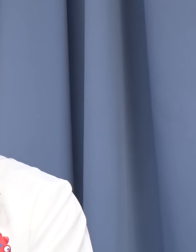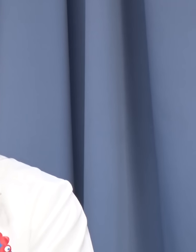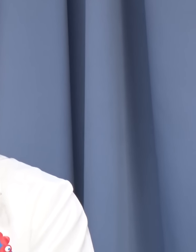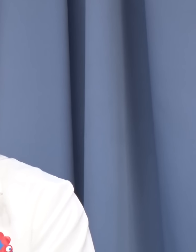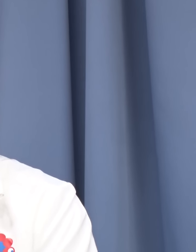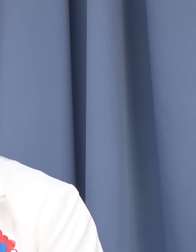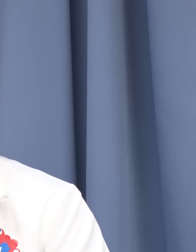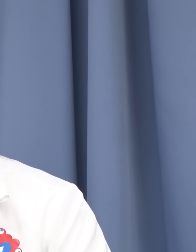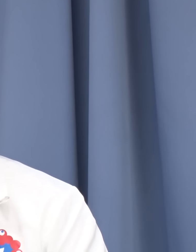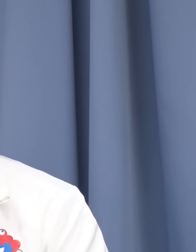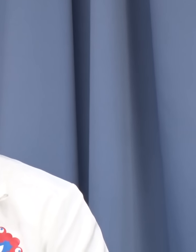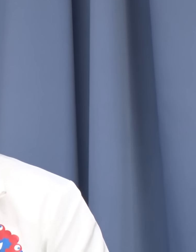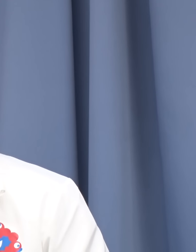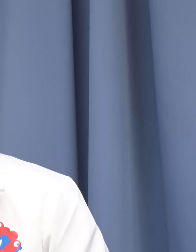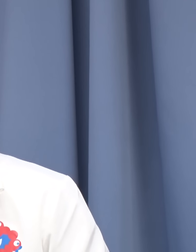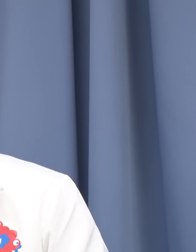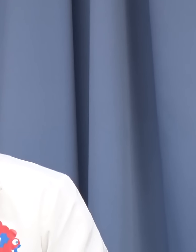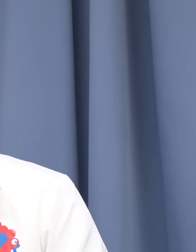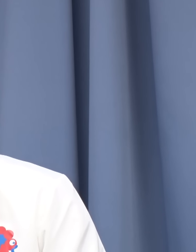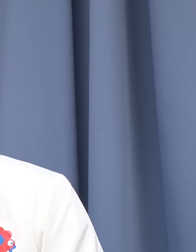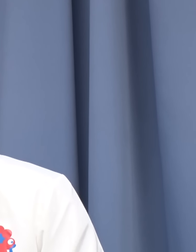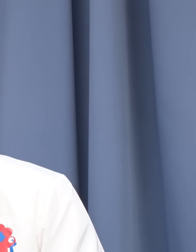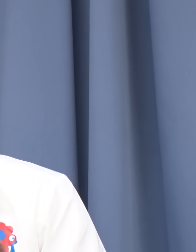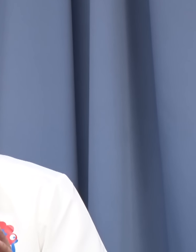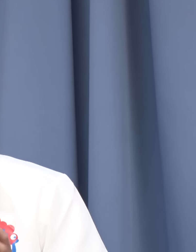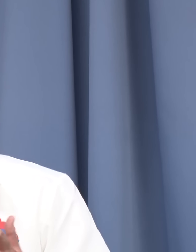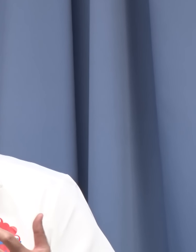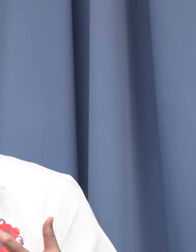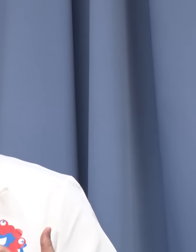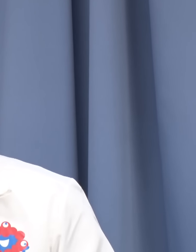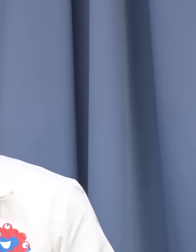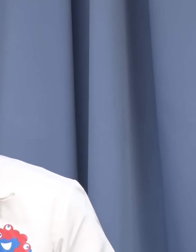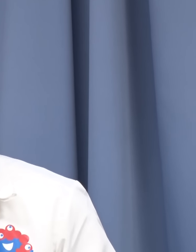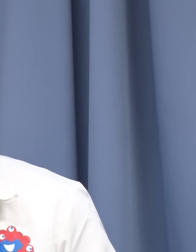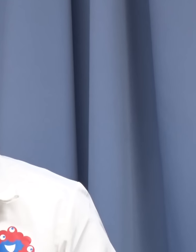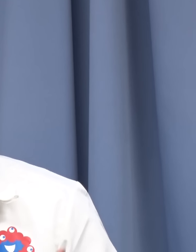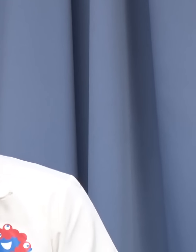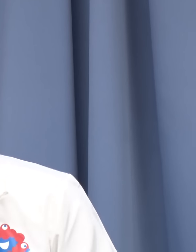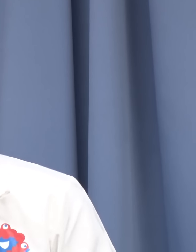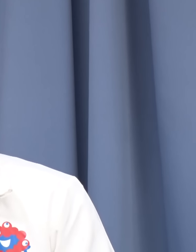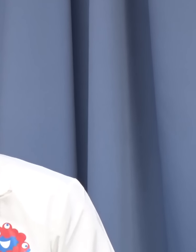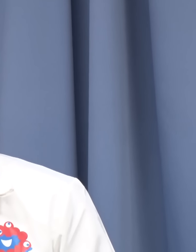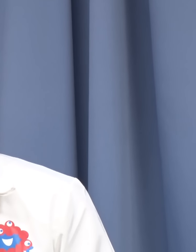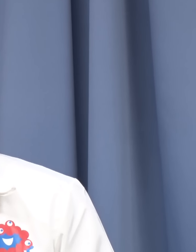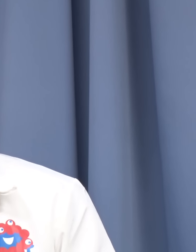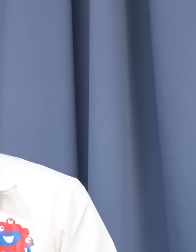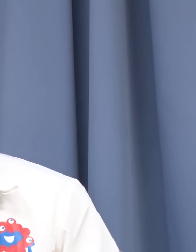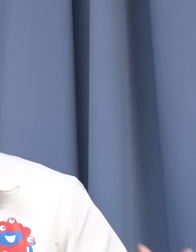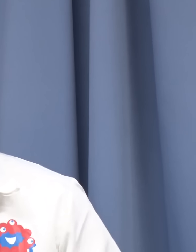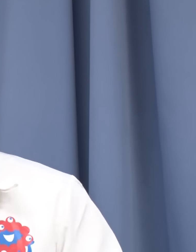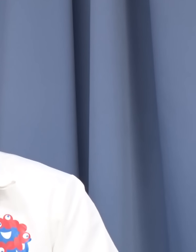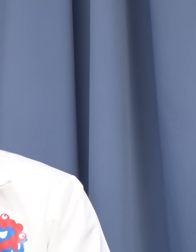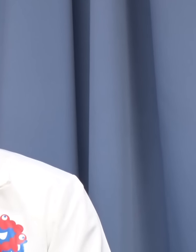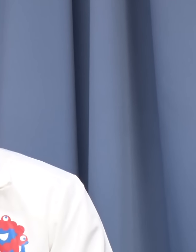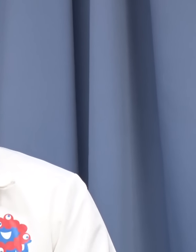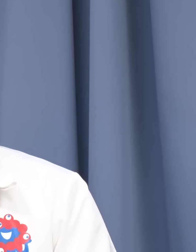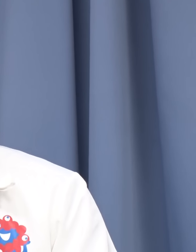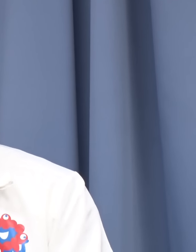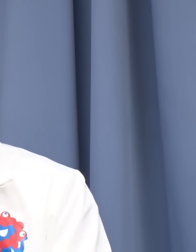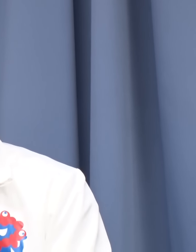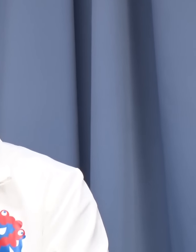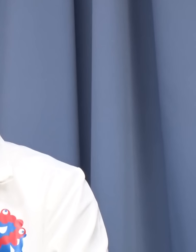さんが公約で掲げたこと、そして山下さんが山下氏が考えているやっぱり価値観であったり政治観というのは僕らやっぱり一致してやってます